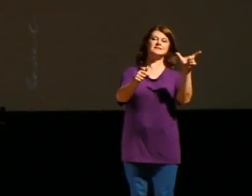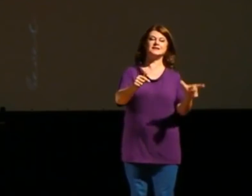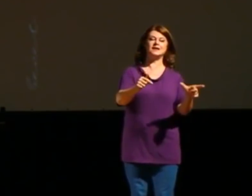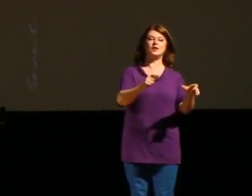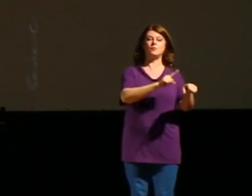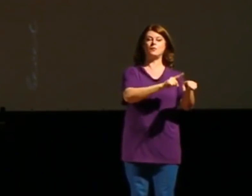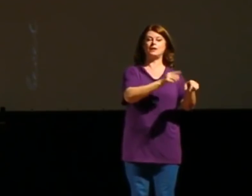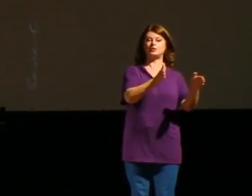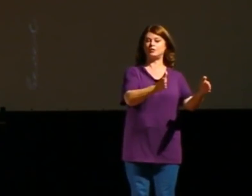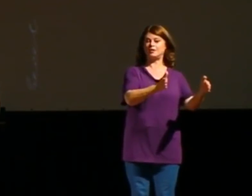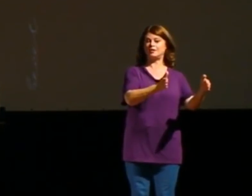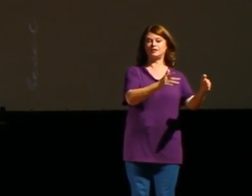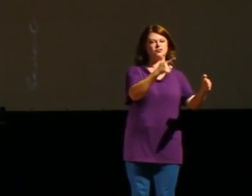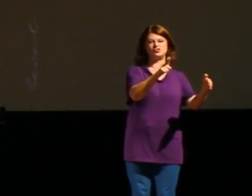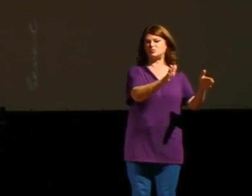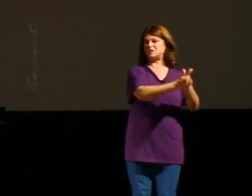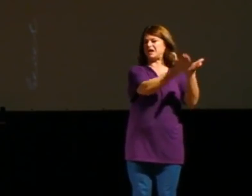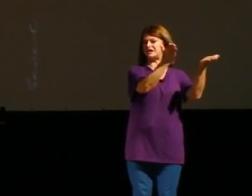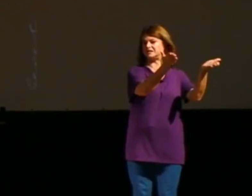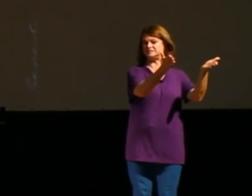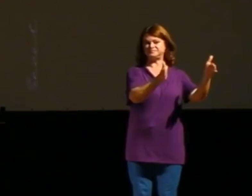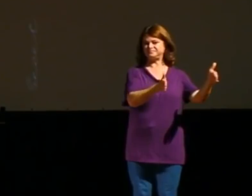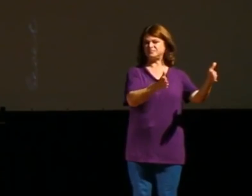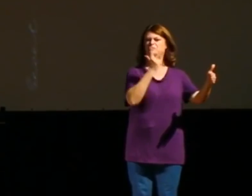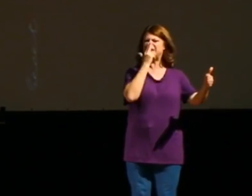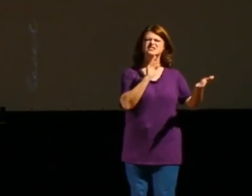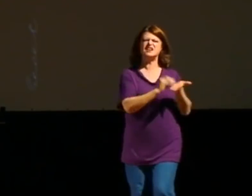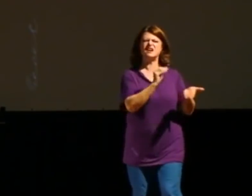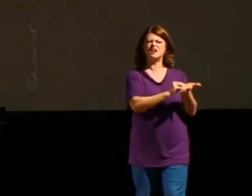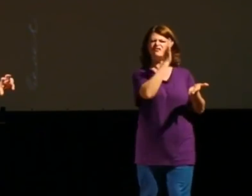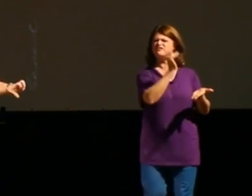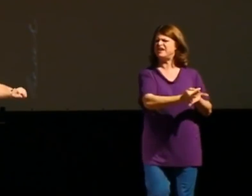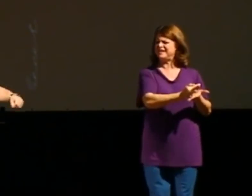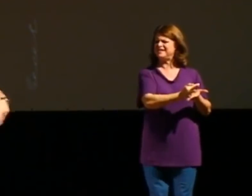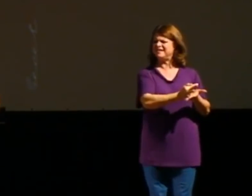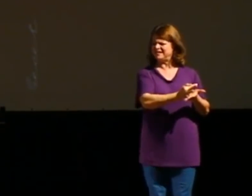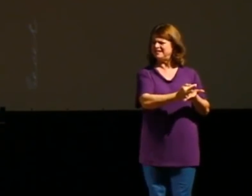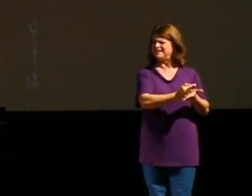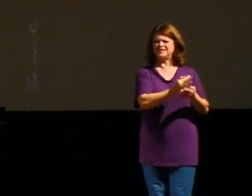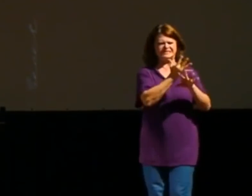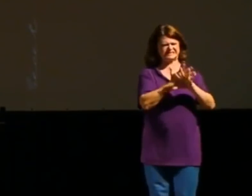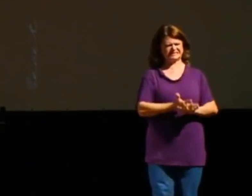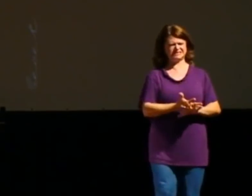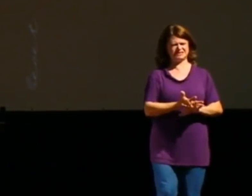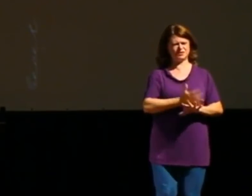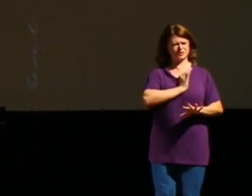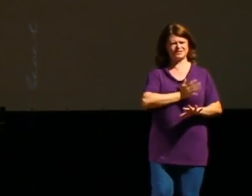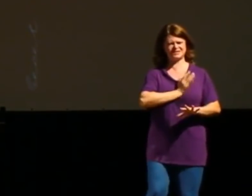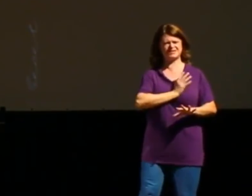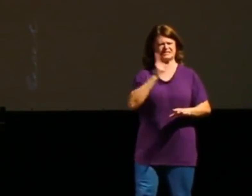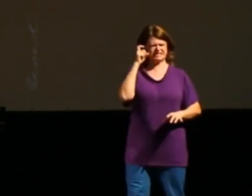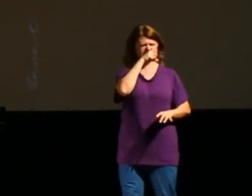milagre. O momento da incredulidade, o momento da falta de fé, o momento